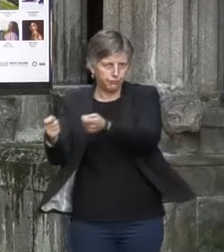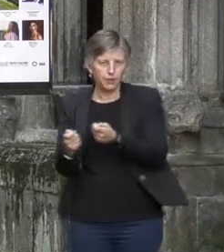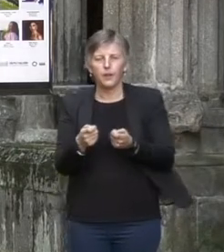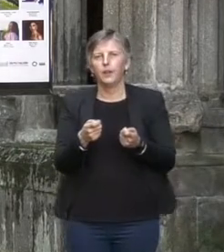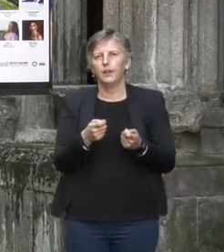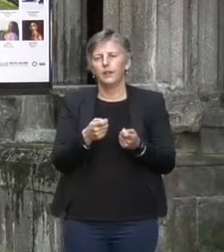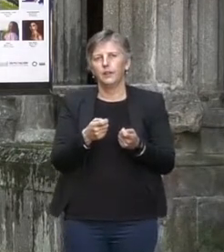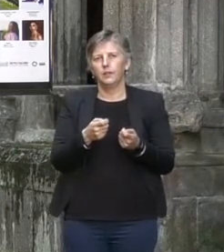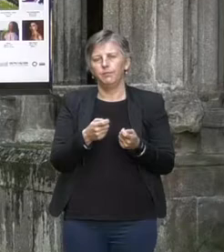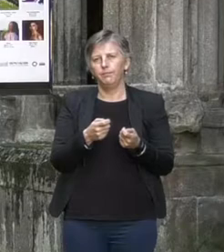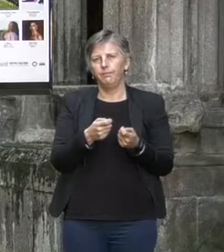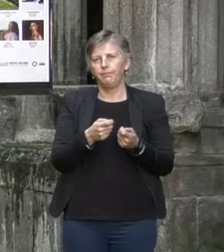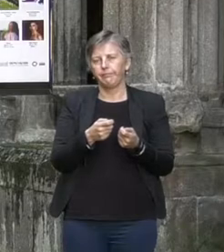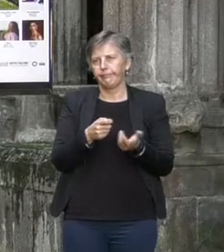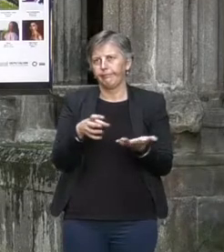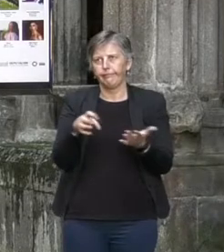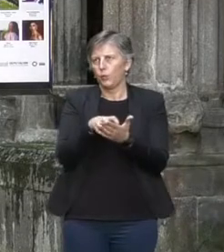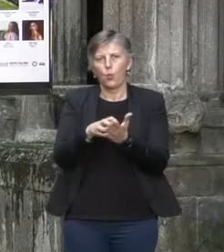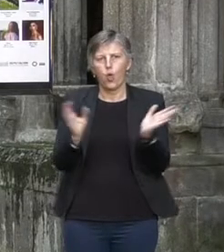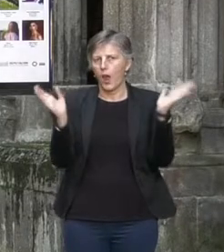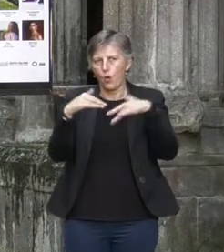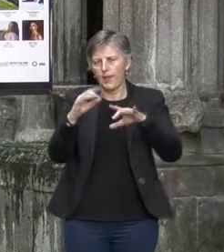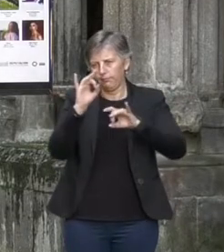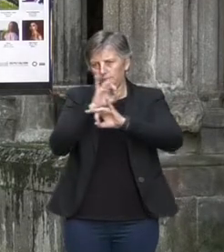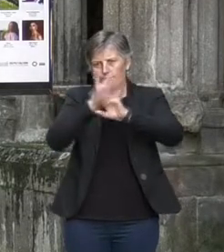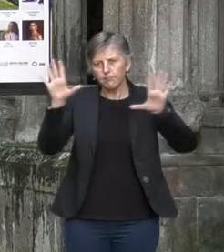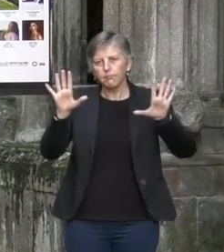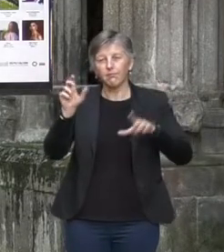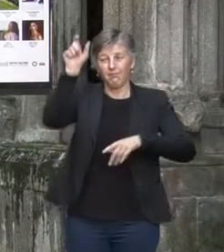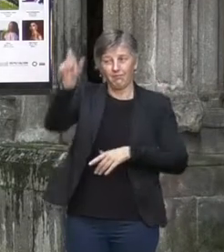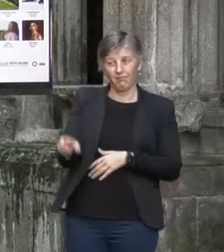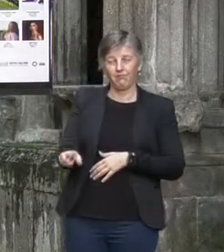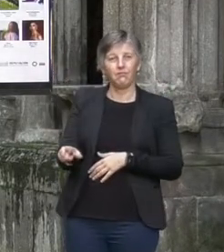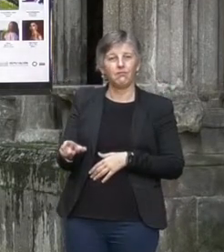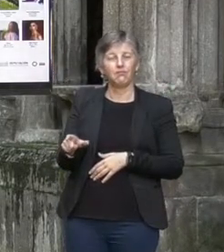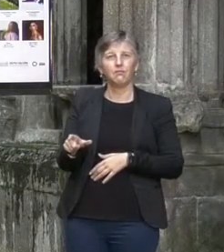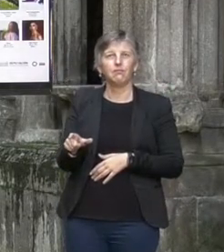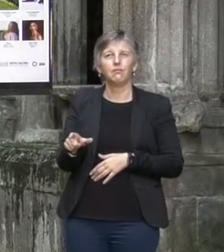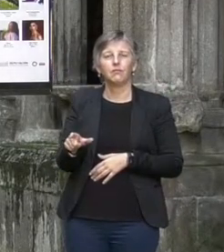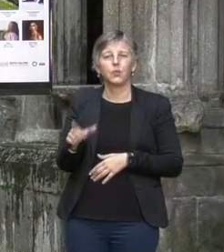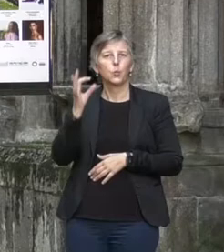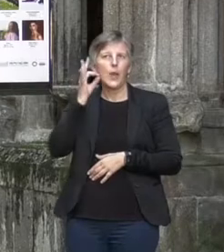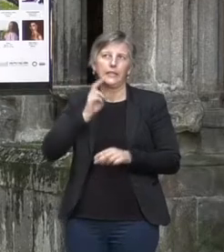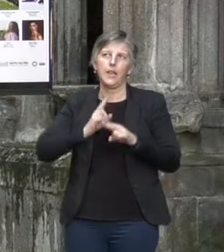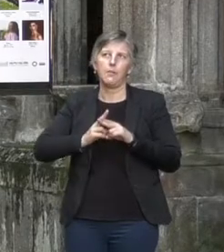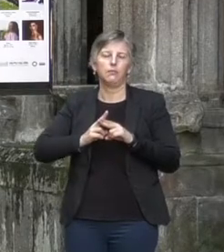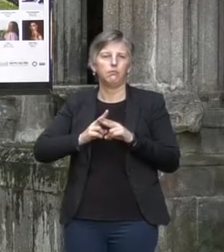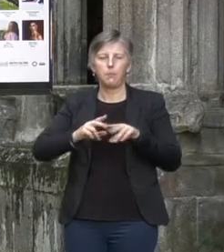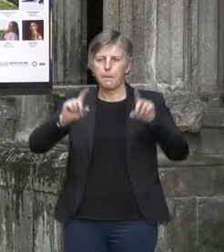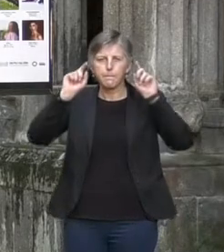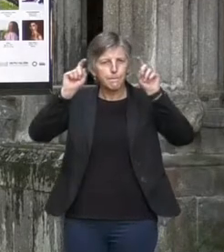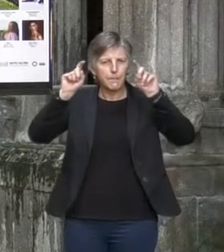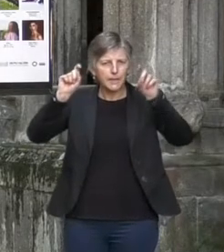que, sin dúbida, é unha das maestras